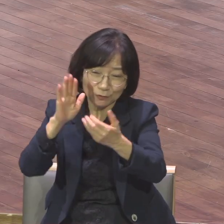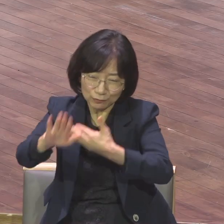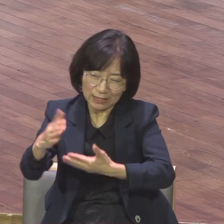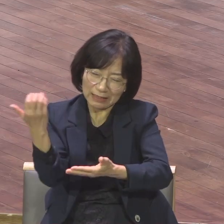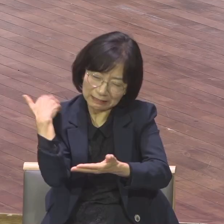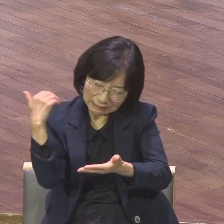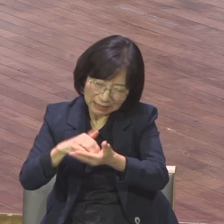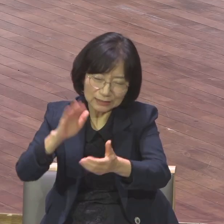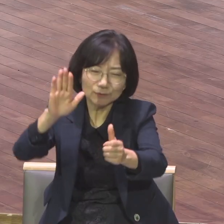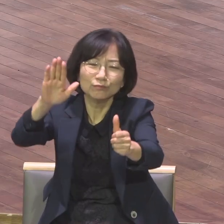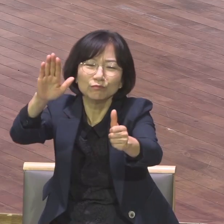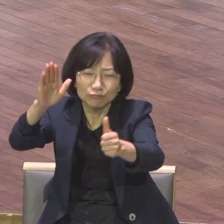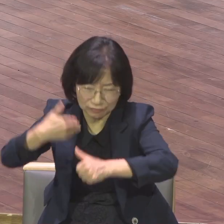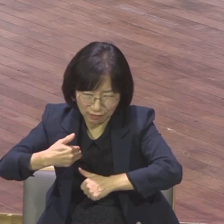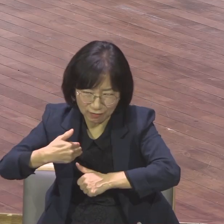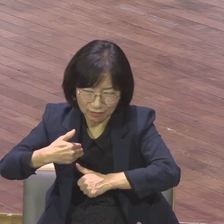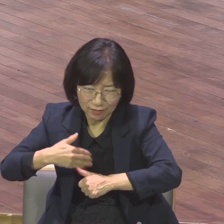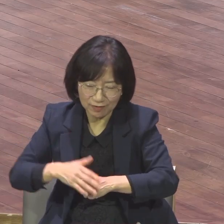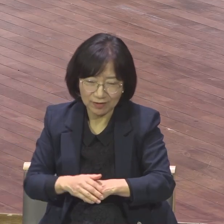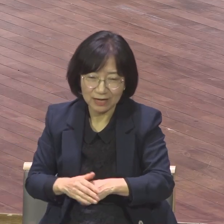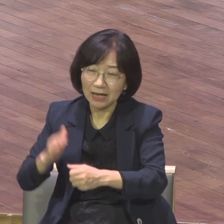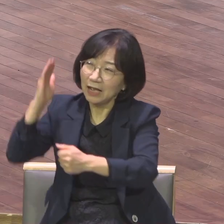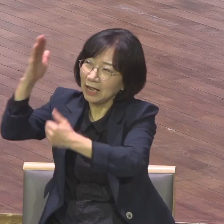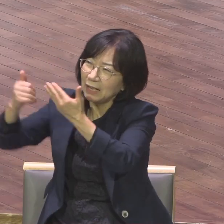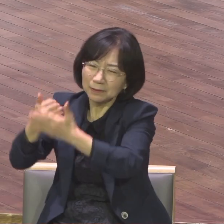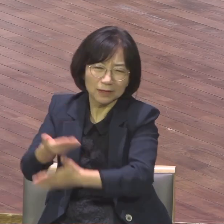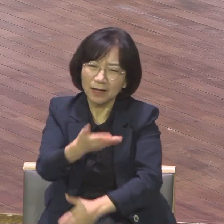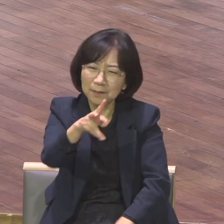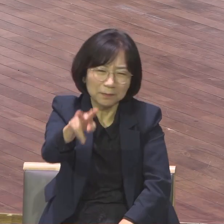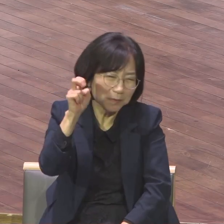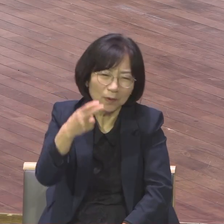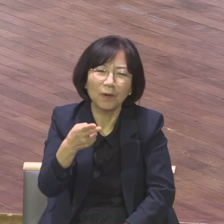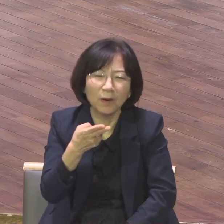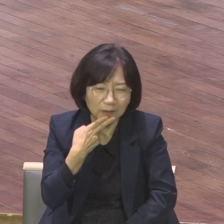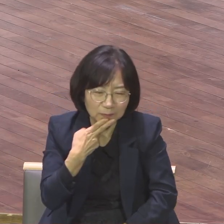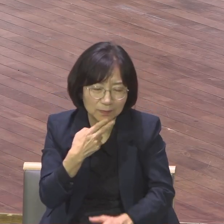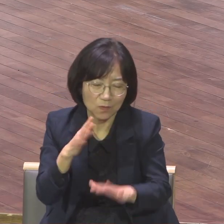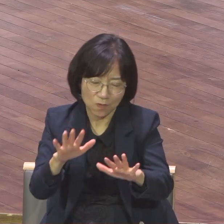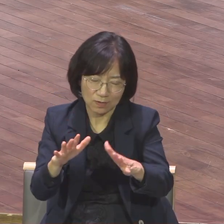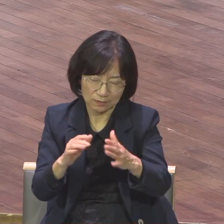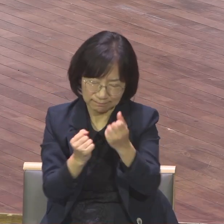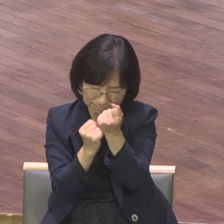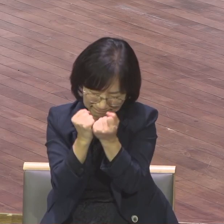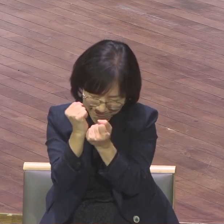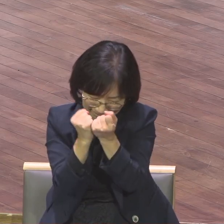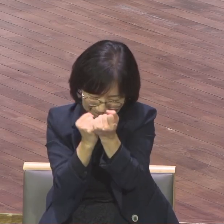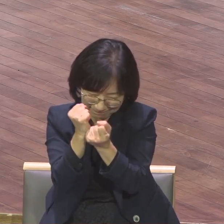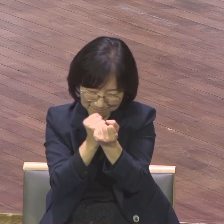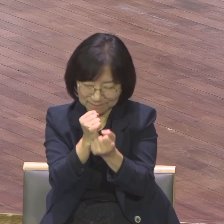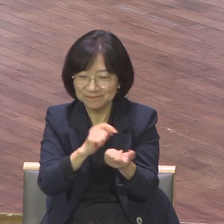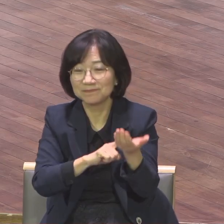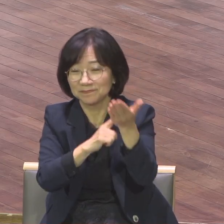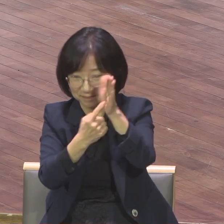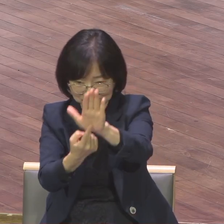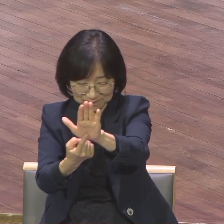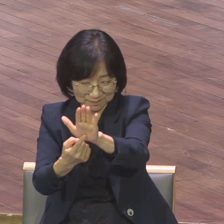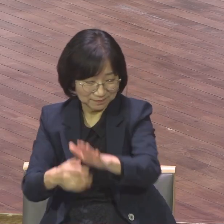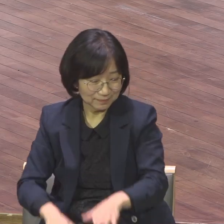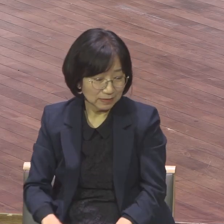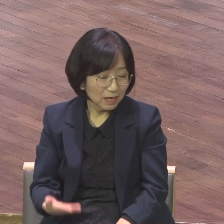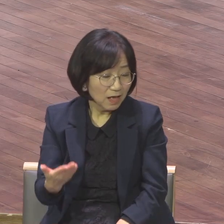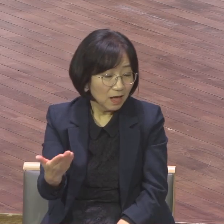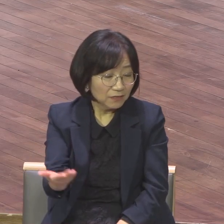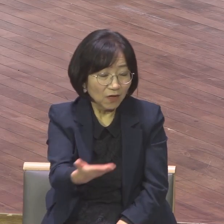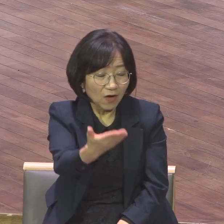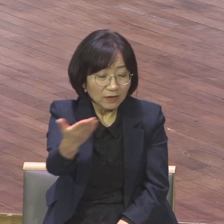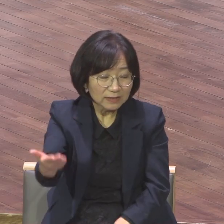고생시키고 망하게 만드는 하나님 생각 아니다. 오늘 본문에 밝히고 있잖아요. 11절이 여호와의 말씀이니라. 너희를 향한